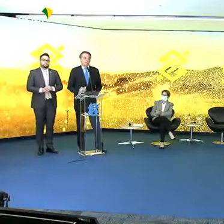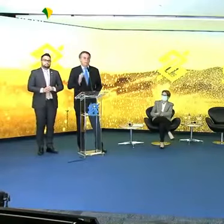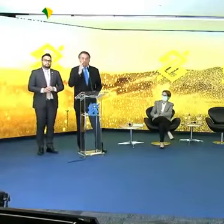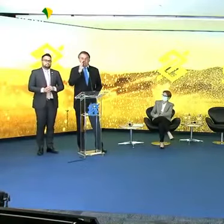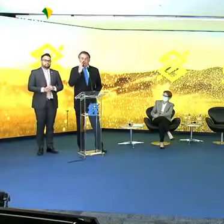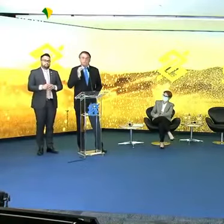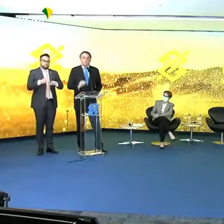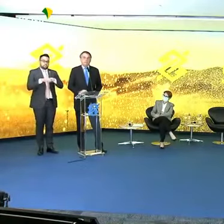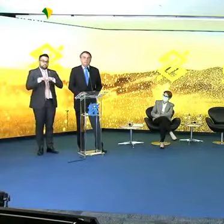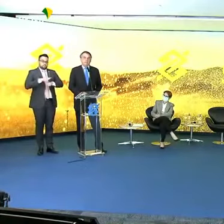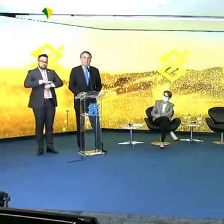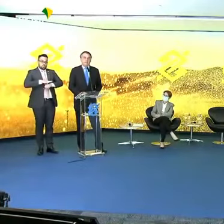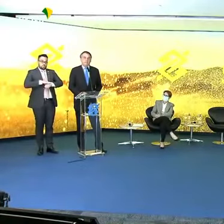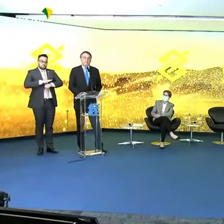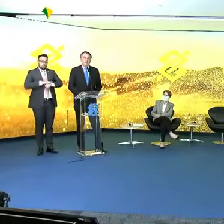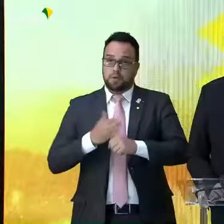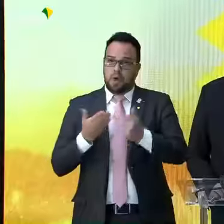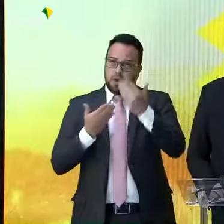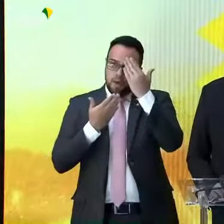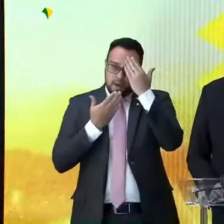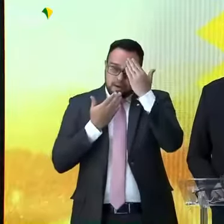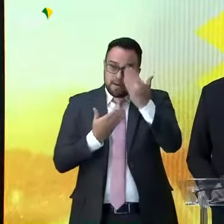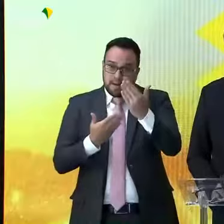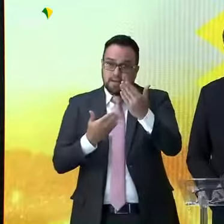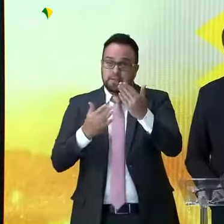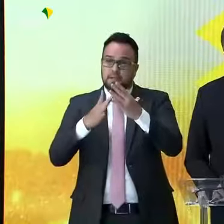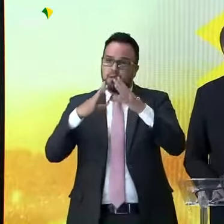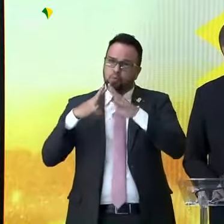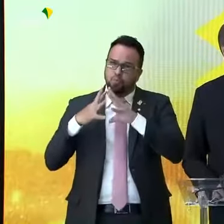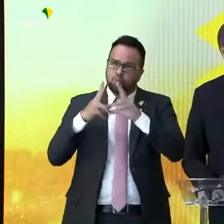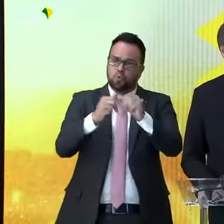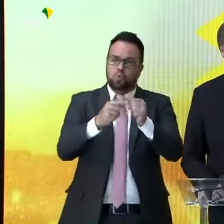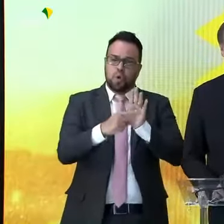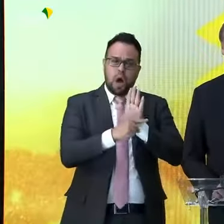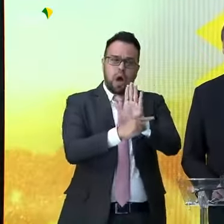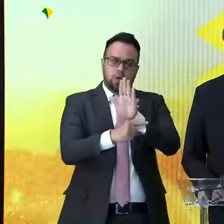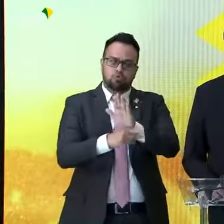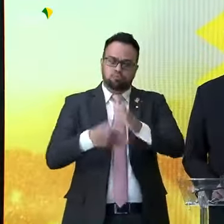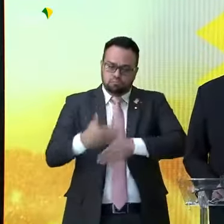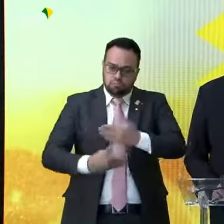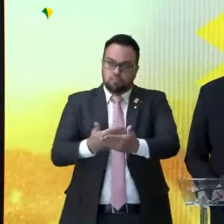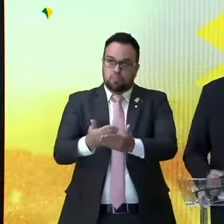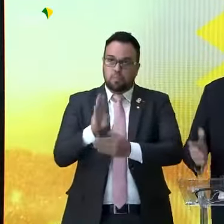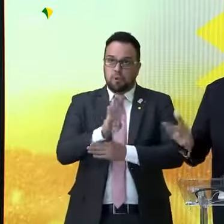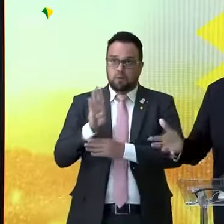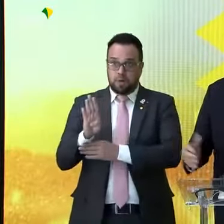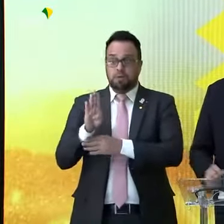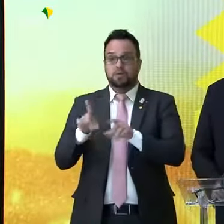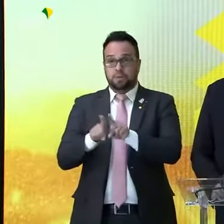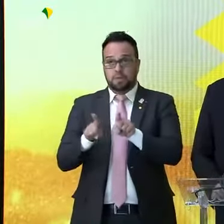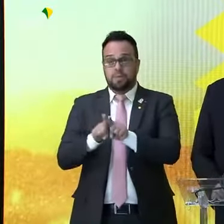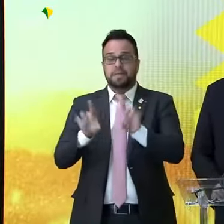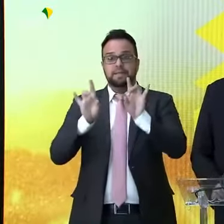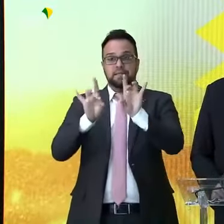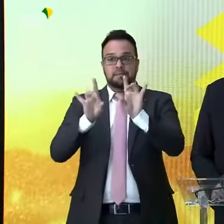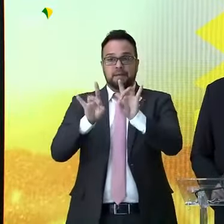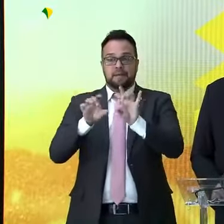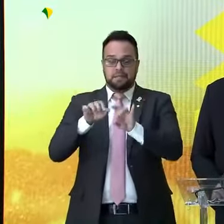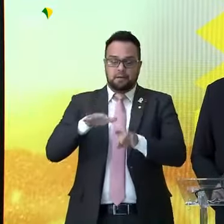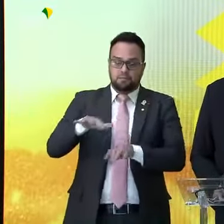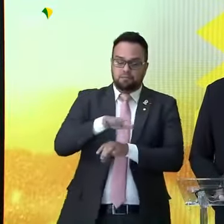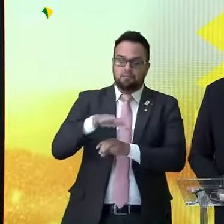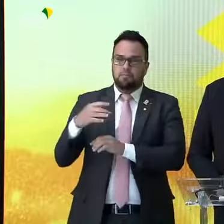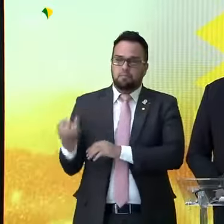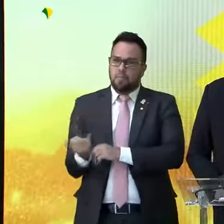Oi e esse momento é de agradecimento a todos que ajudam com se o Brasil o Banco do Brasil e especial